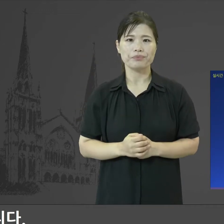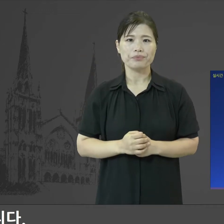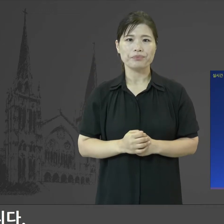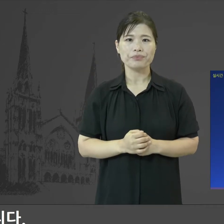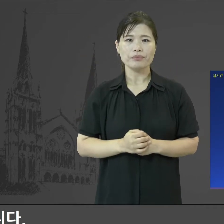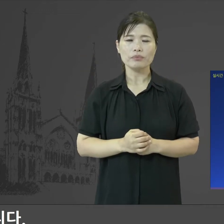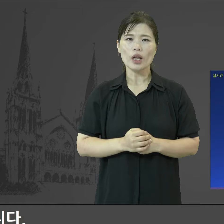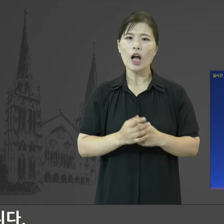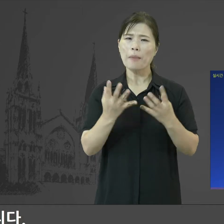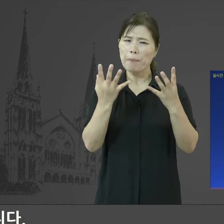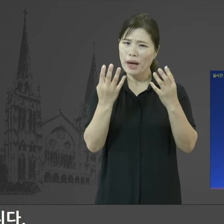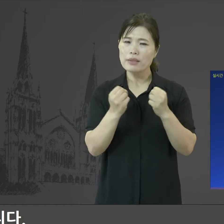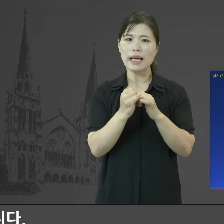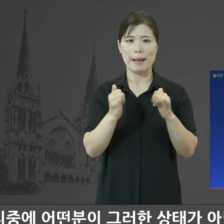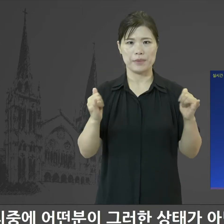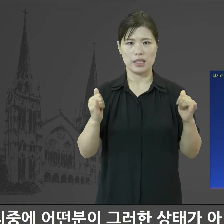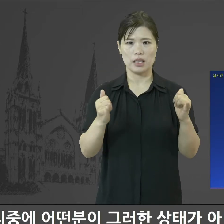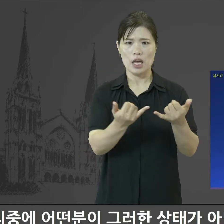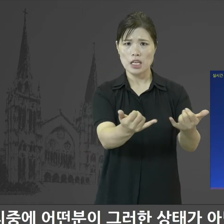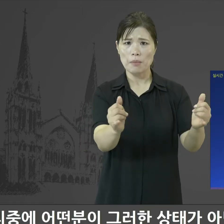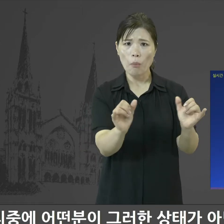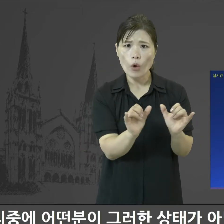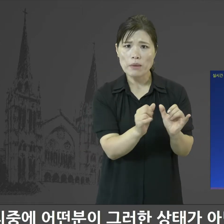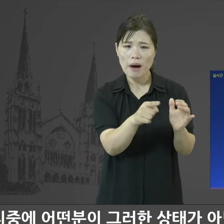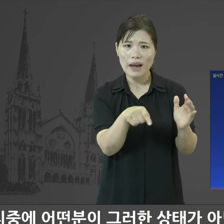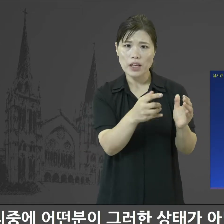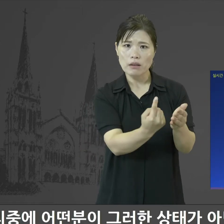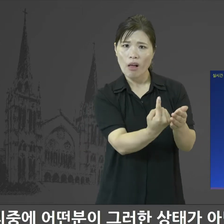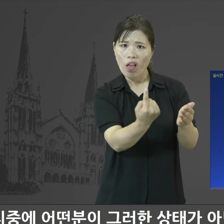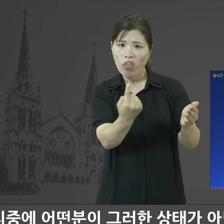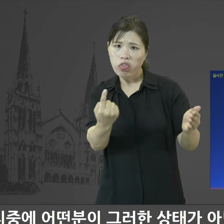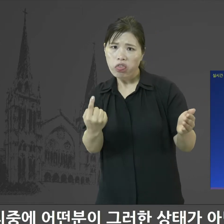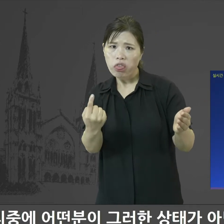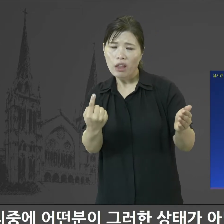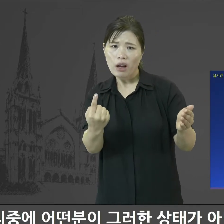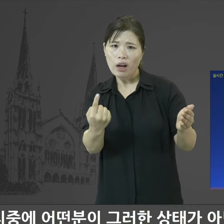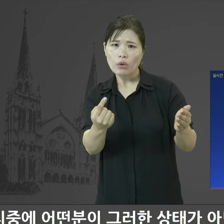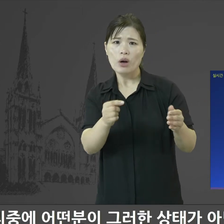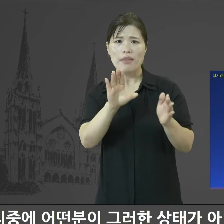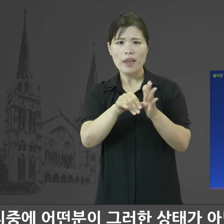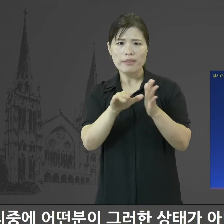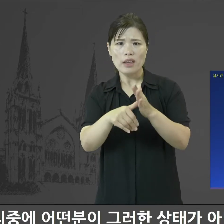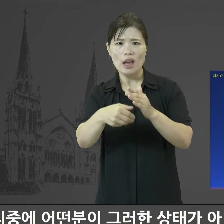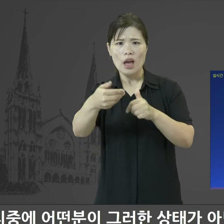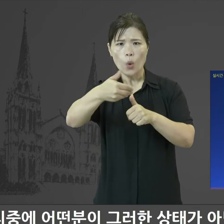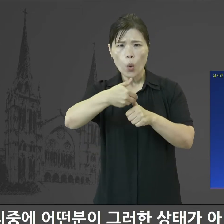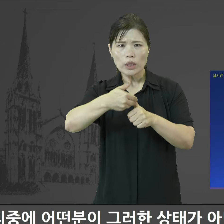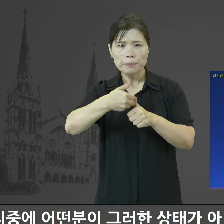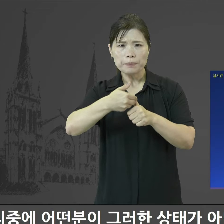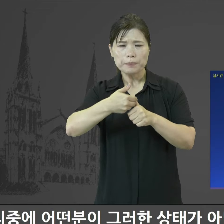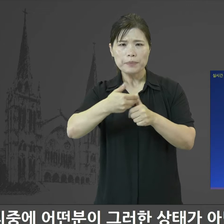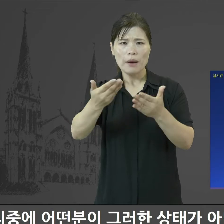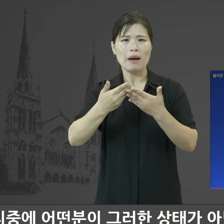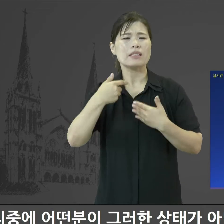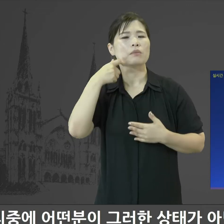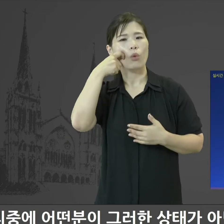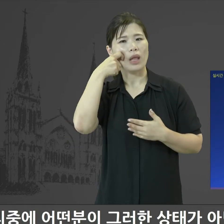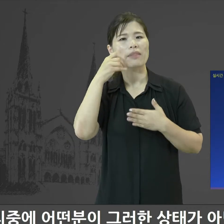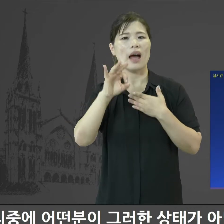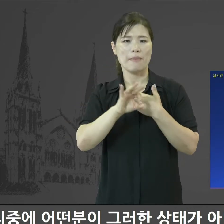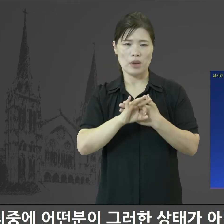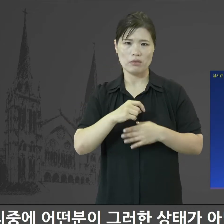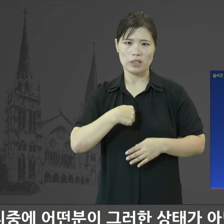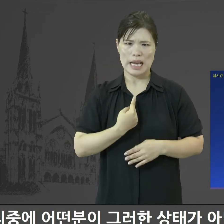대부분의 사람들이 모임으로부터 격리되고 제때의 은혜를 간곡받지 못하면 본성, 그러니까